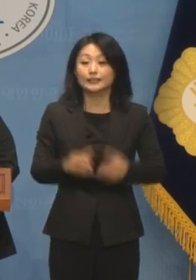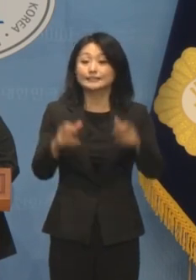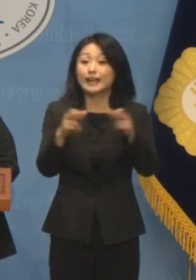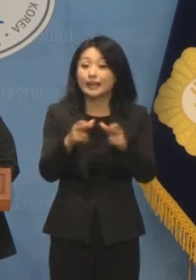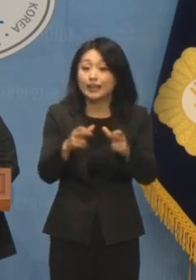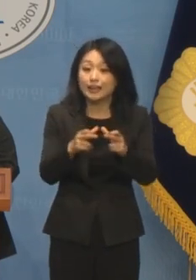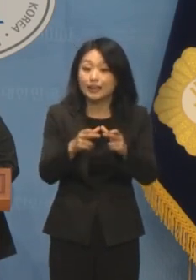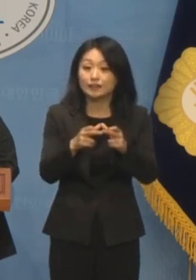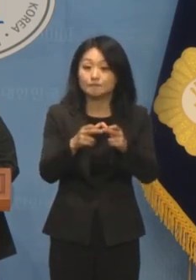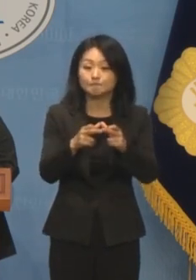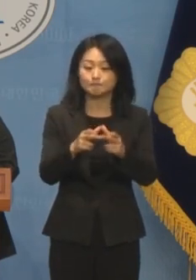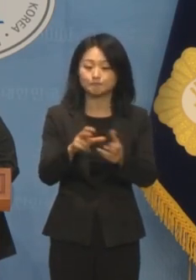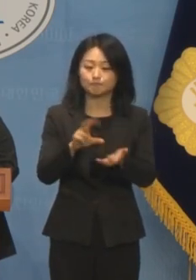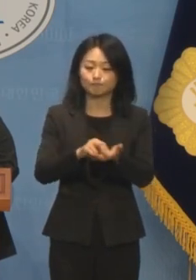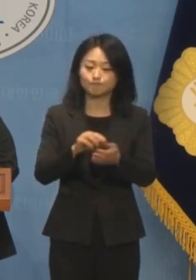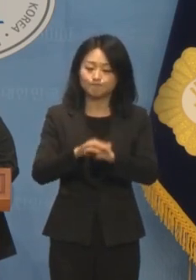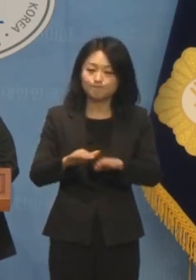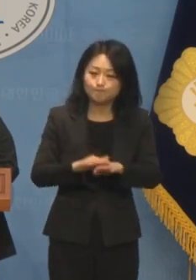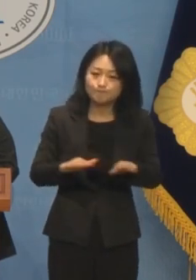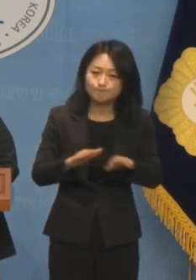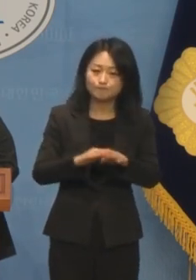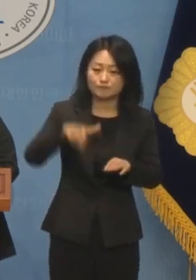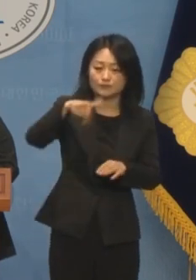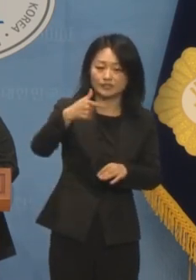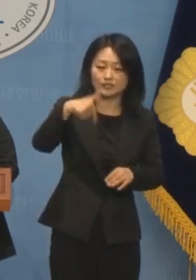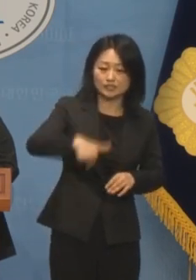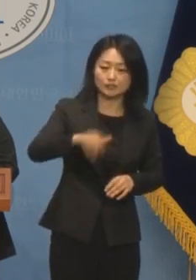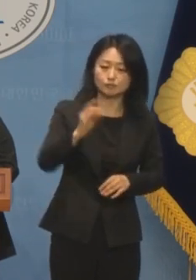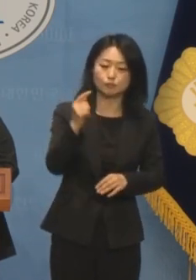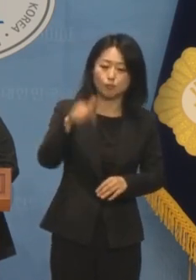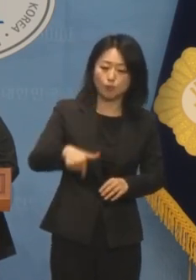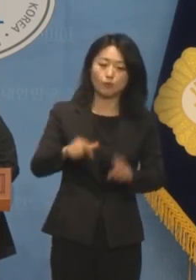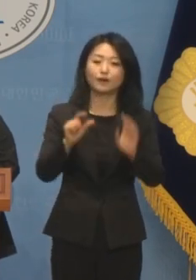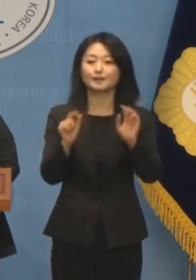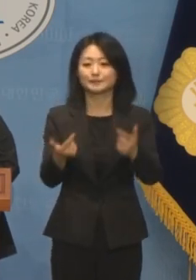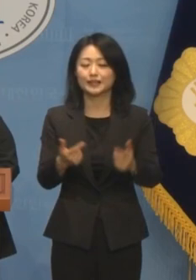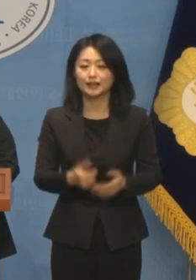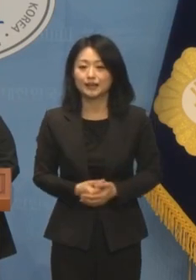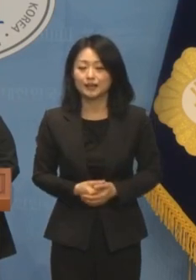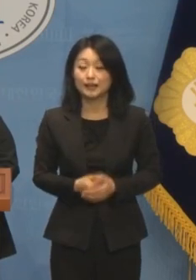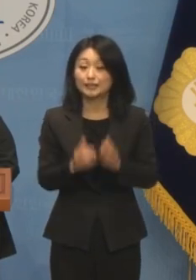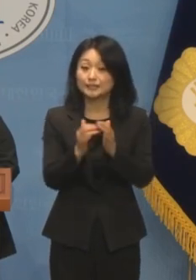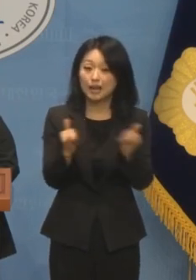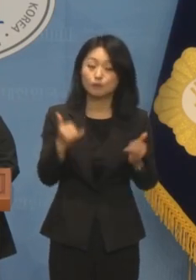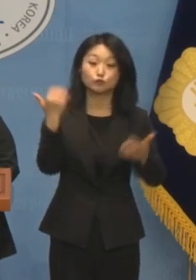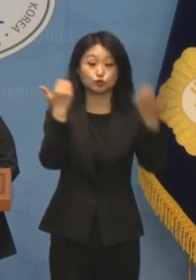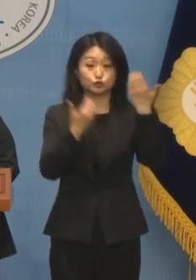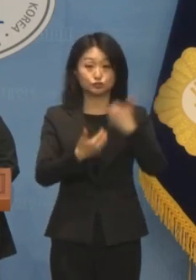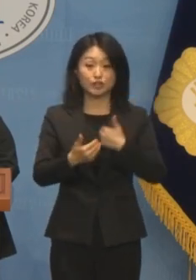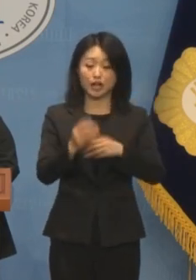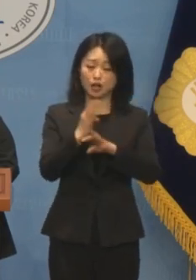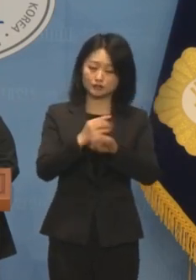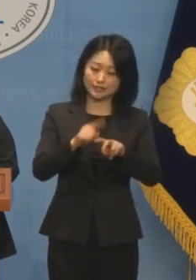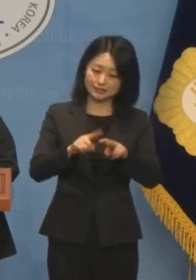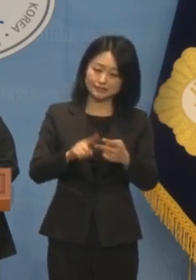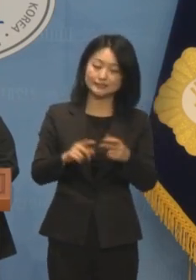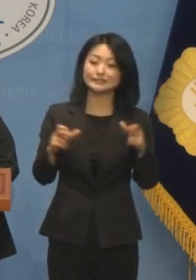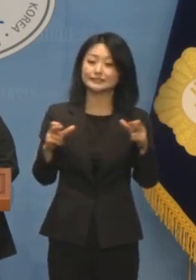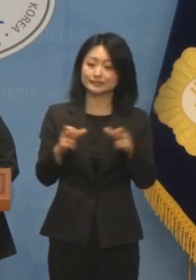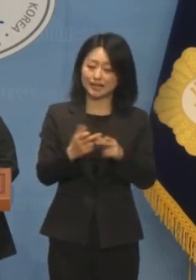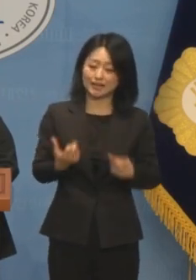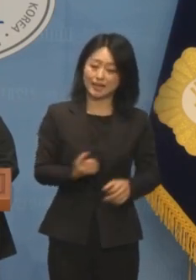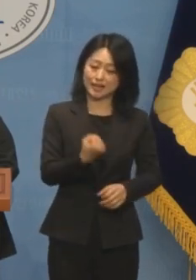장애는 반드시 극복해야 하는 것이 아닙니다. 사람은 누구나 언젠가는 장애를